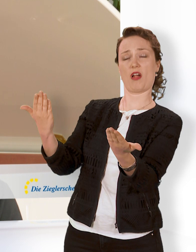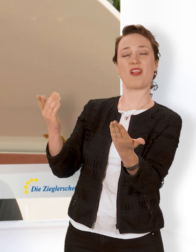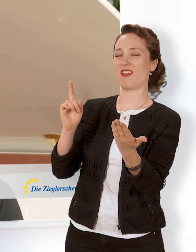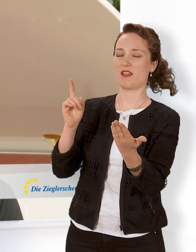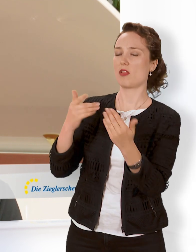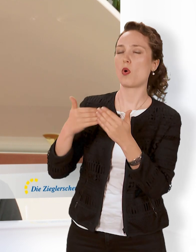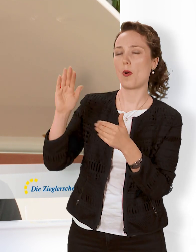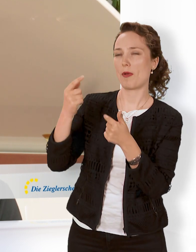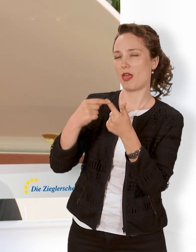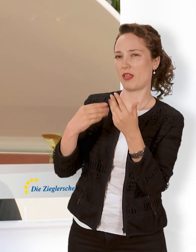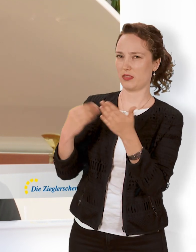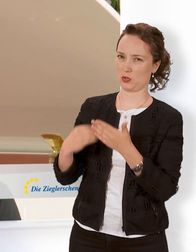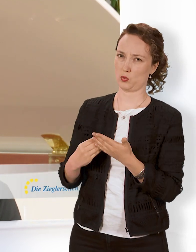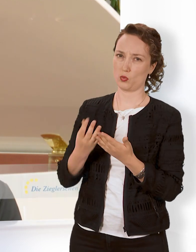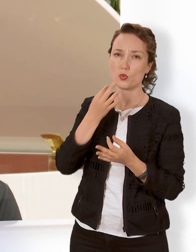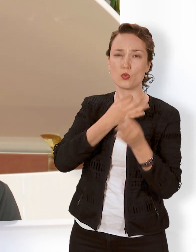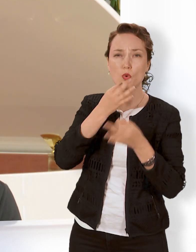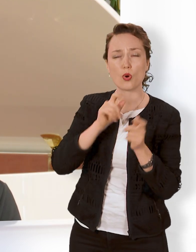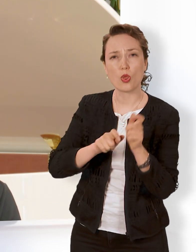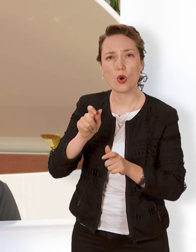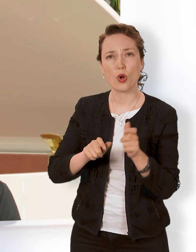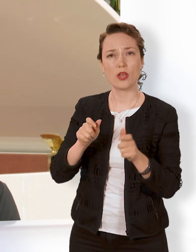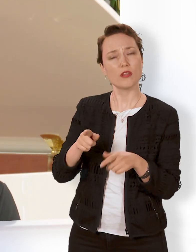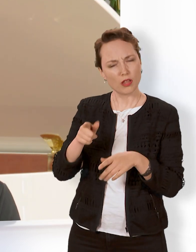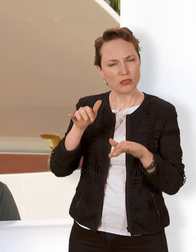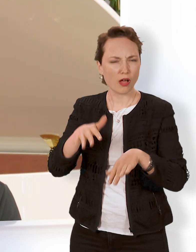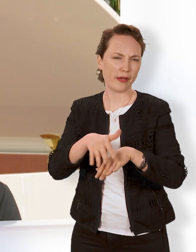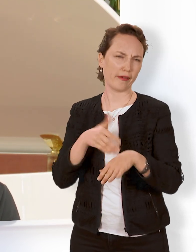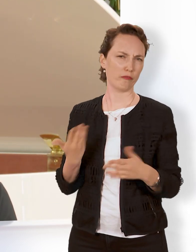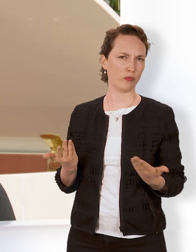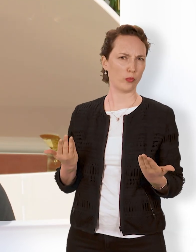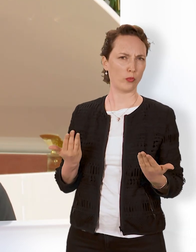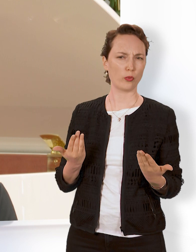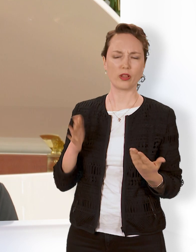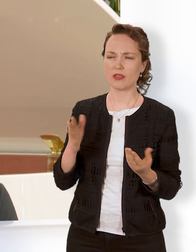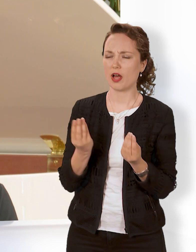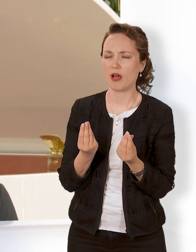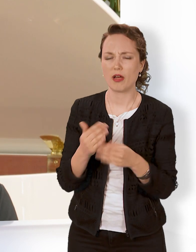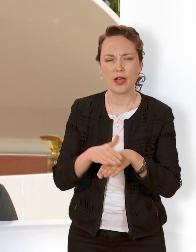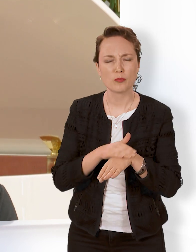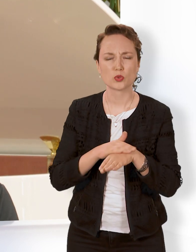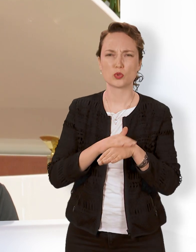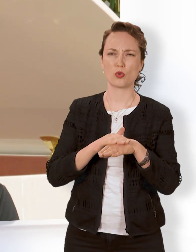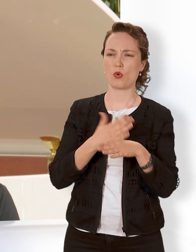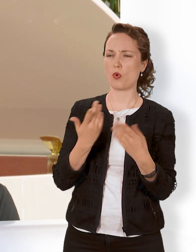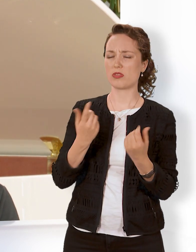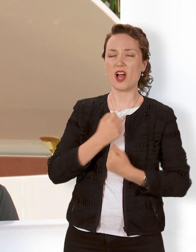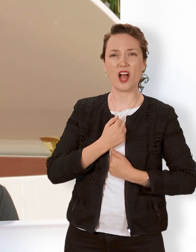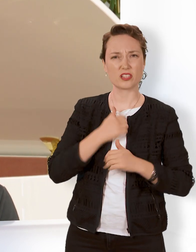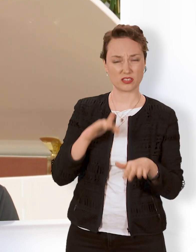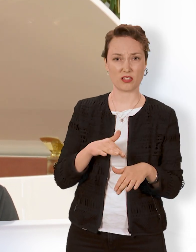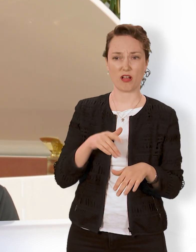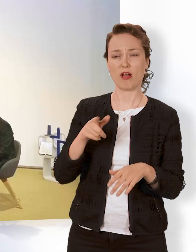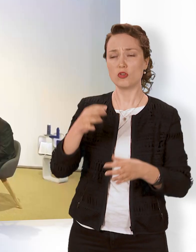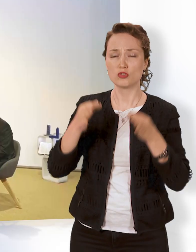ist, dass da junge Menschen, die auch Gefühle haben, die auch Emotionen haben, die auch Ängste haben, dass die auf dem Platz